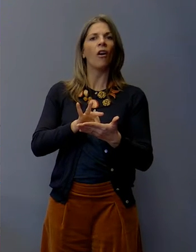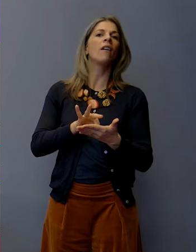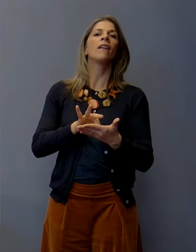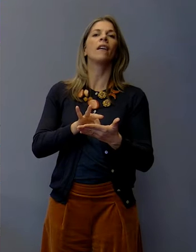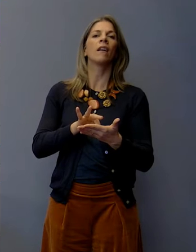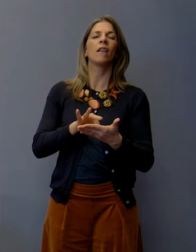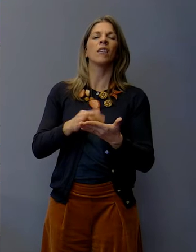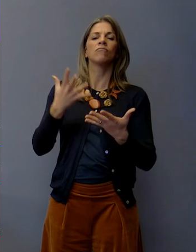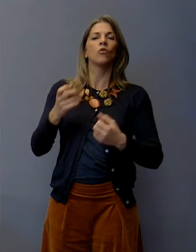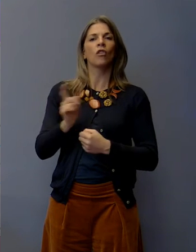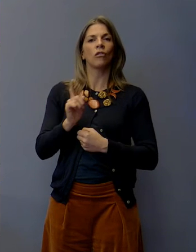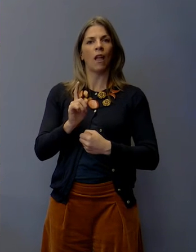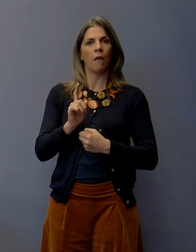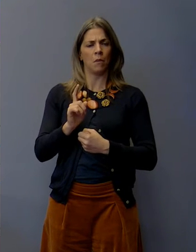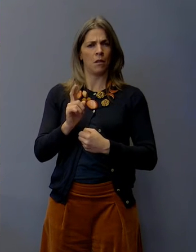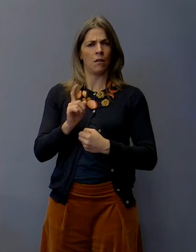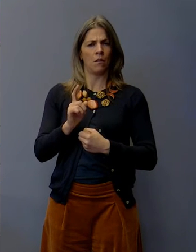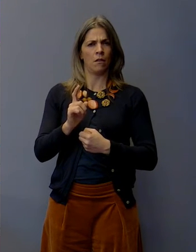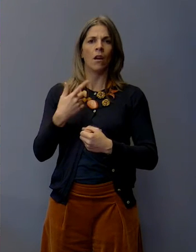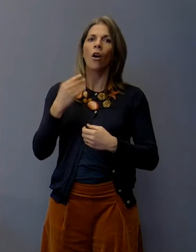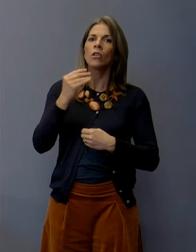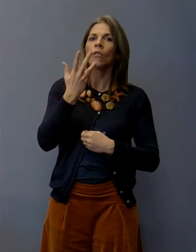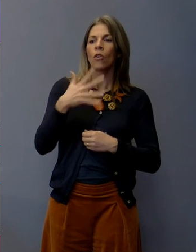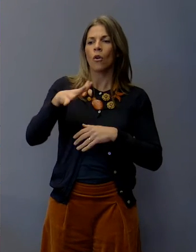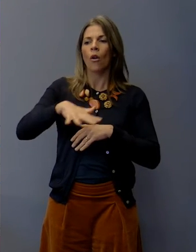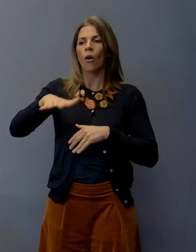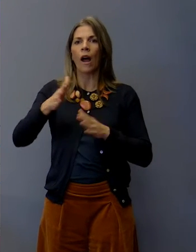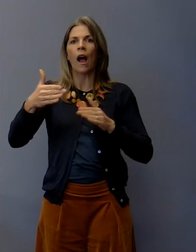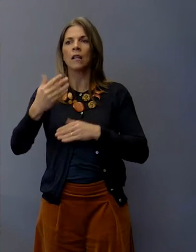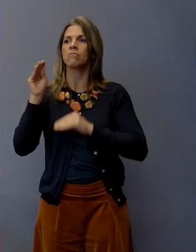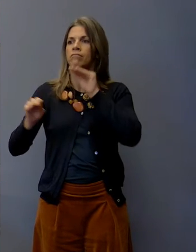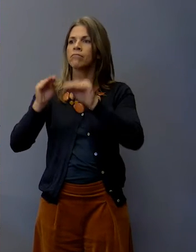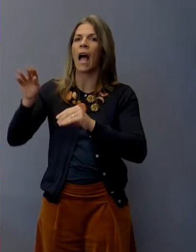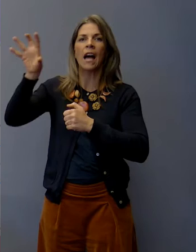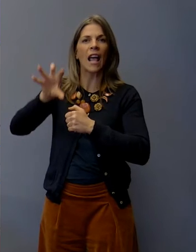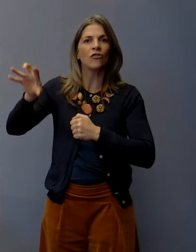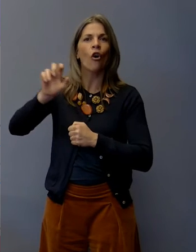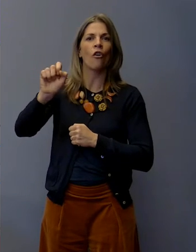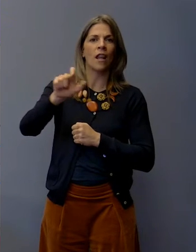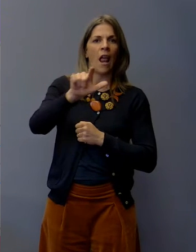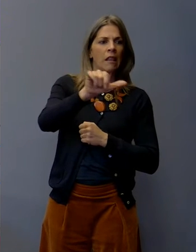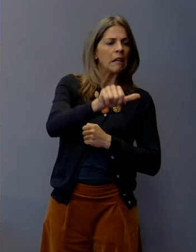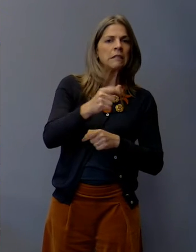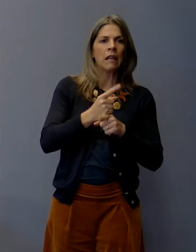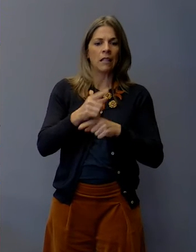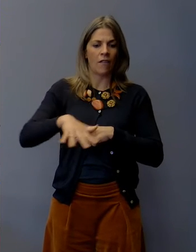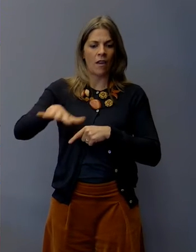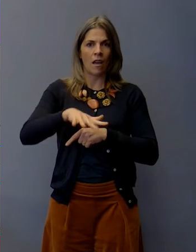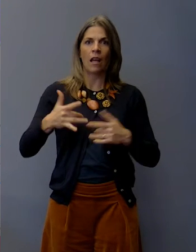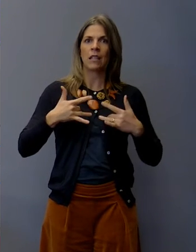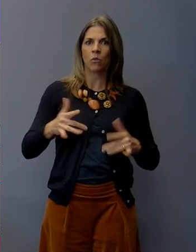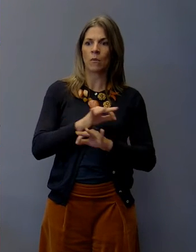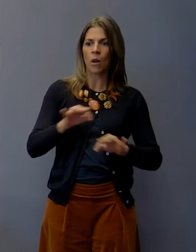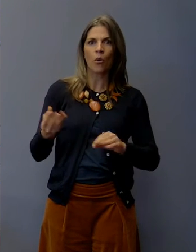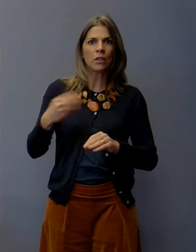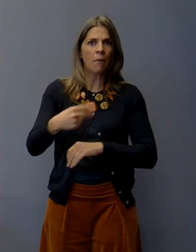alisa locali dove poter effettuare questa cosa qui siamo in una guerra di che cosa stiamo parlando nessuno voleva che questo locali fossero